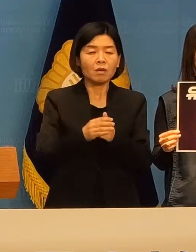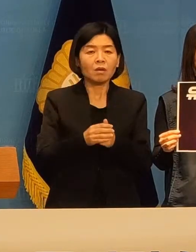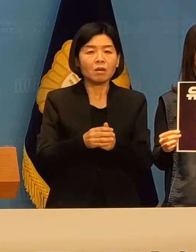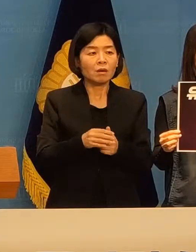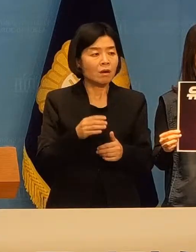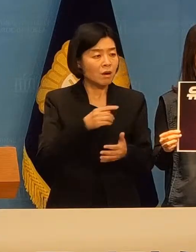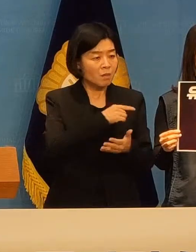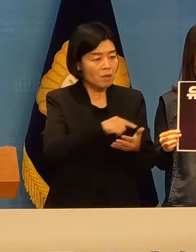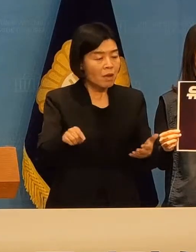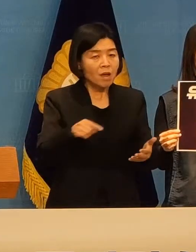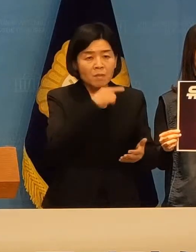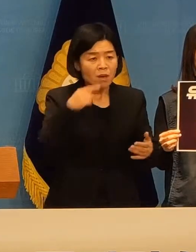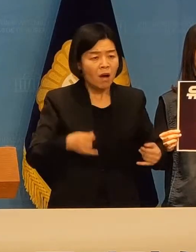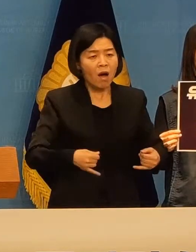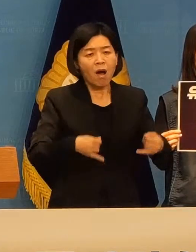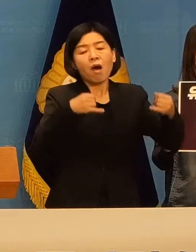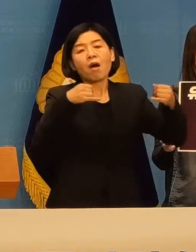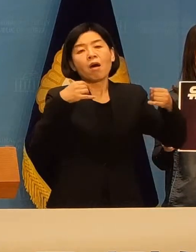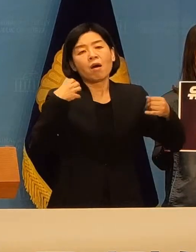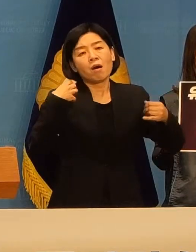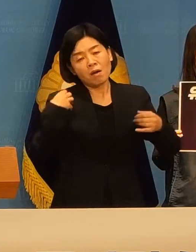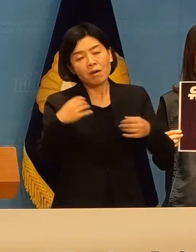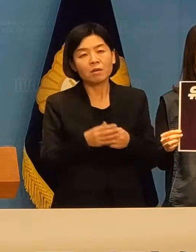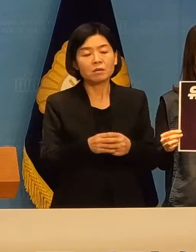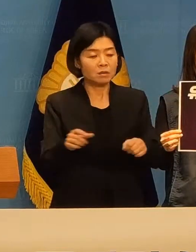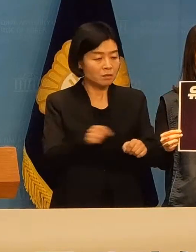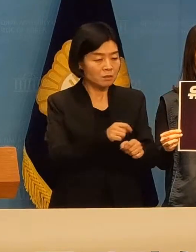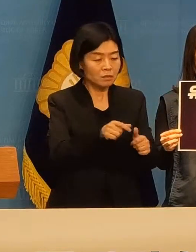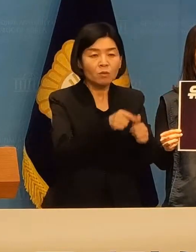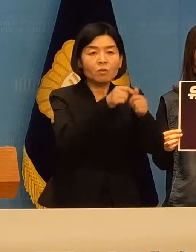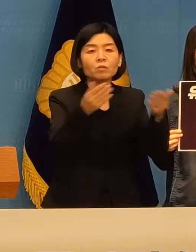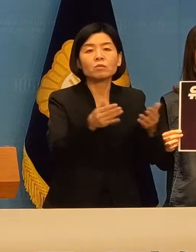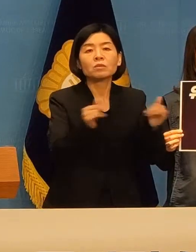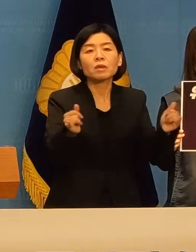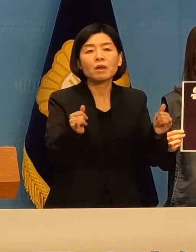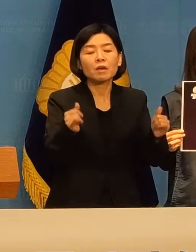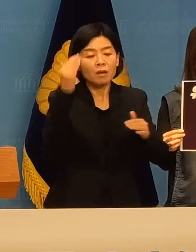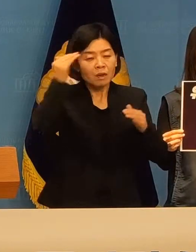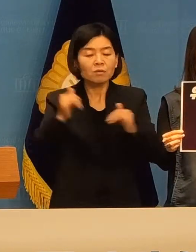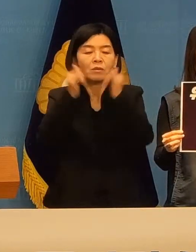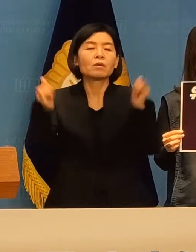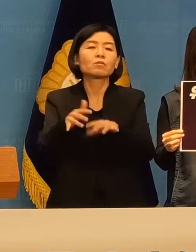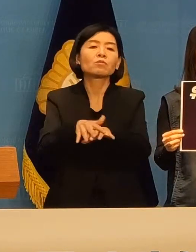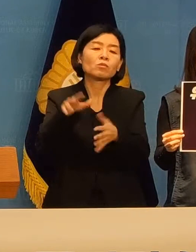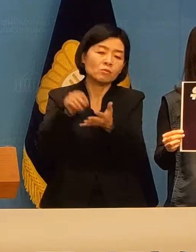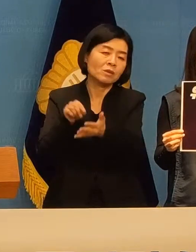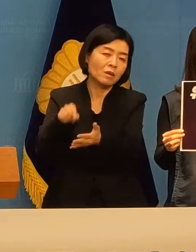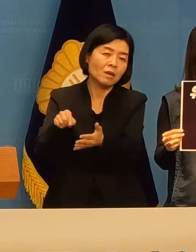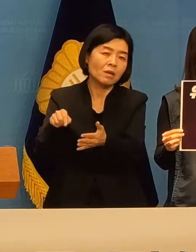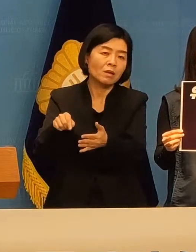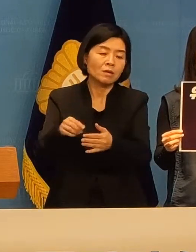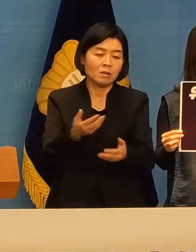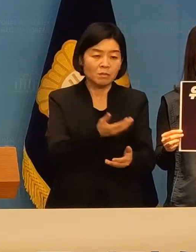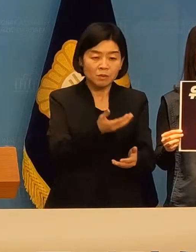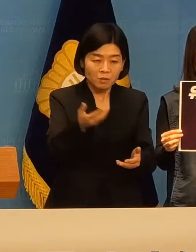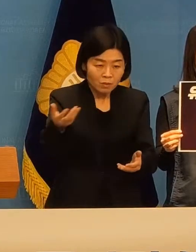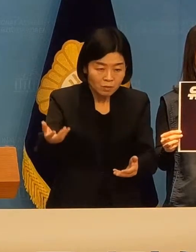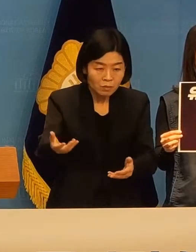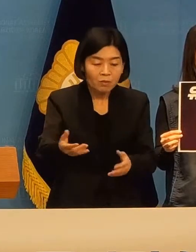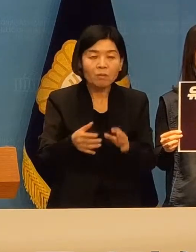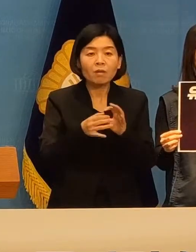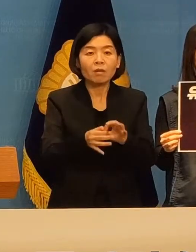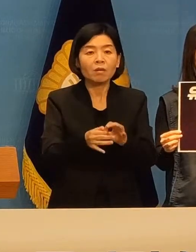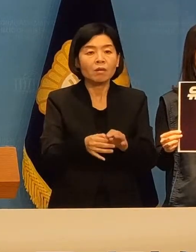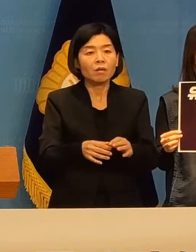지게 되었습니다. 이렇듯 특수고용 노동자라는 한국사회 구조적 문제로 인해 배송 노동자들의 유통산업의 위기는 단순한 위기가